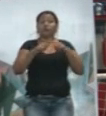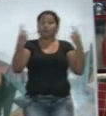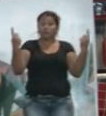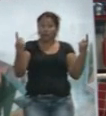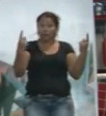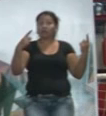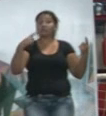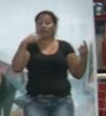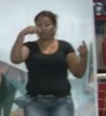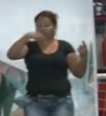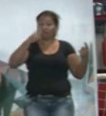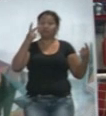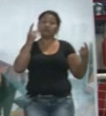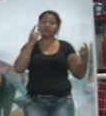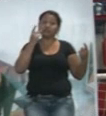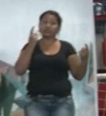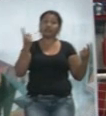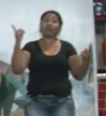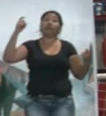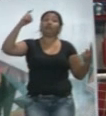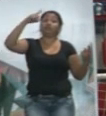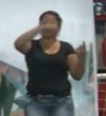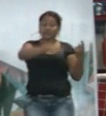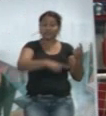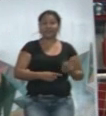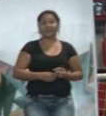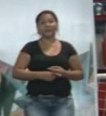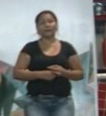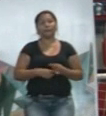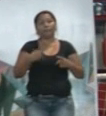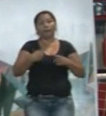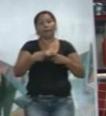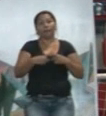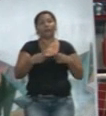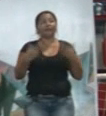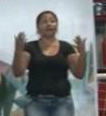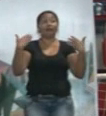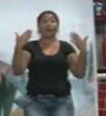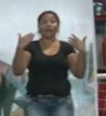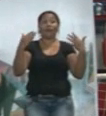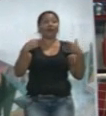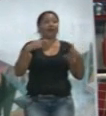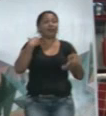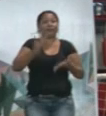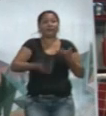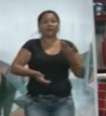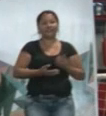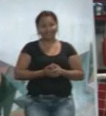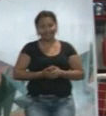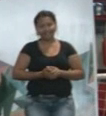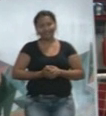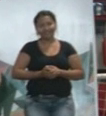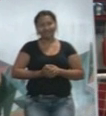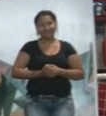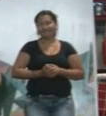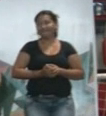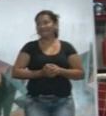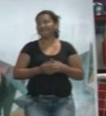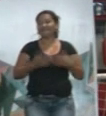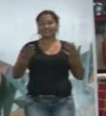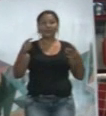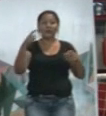não, que para chegar no Ceará vai ser mais difícil. Porque o vírus não resiste ao calor. Vocês estão sentindo aí. Nós